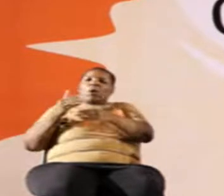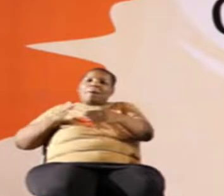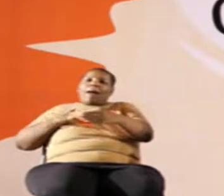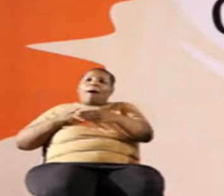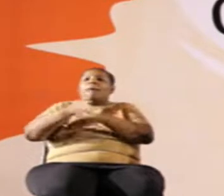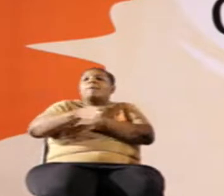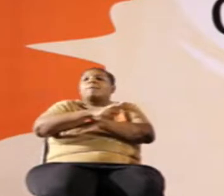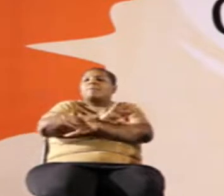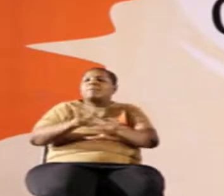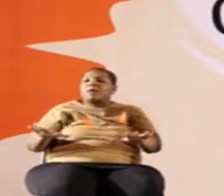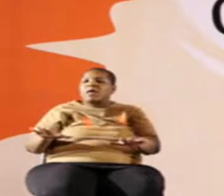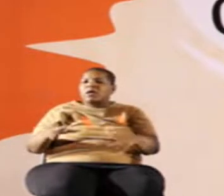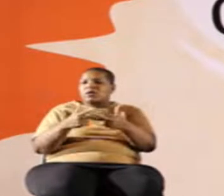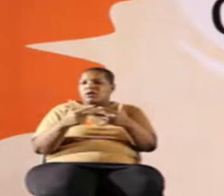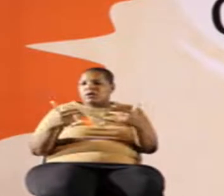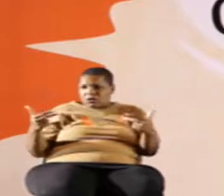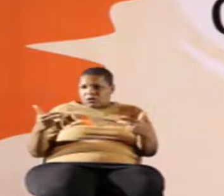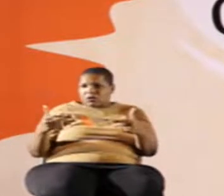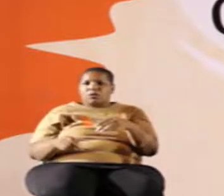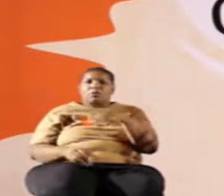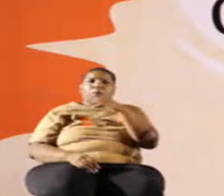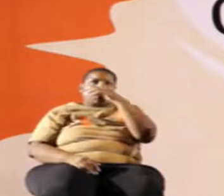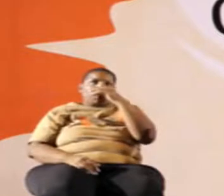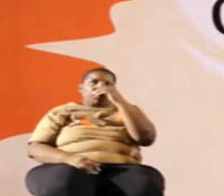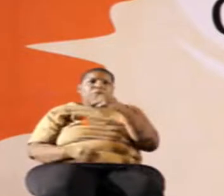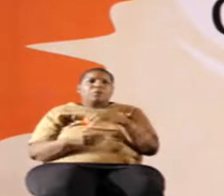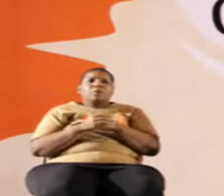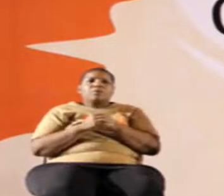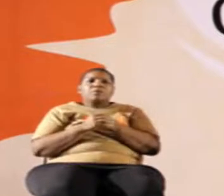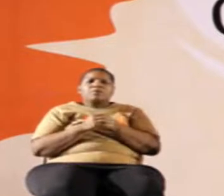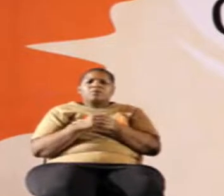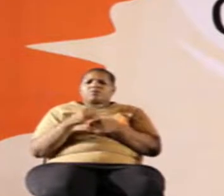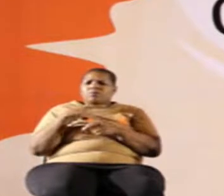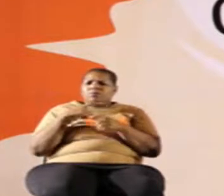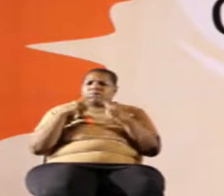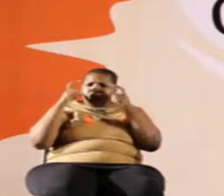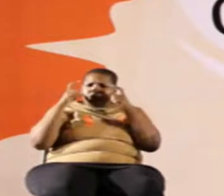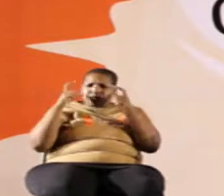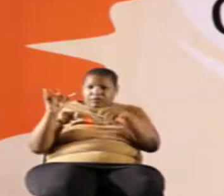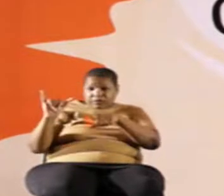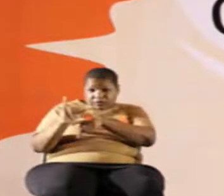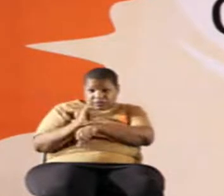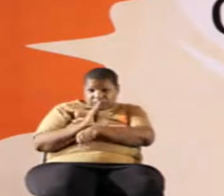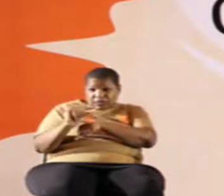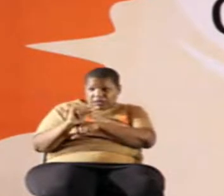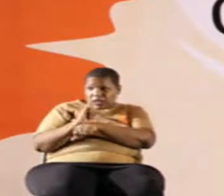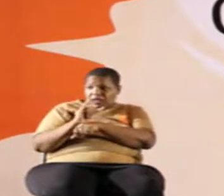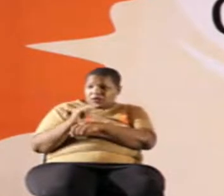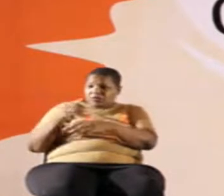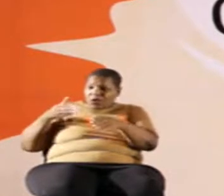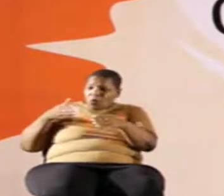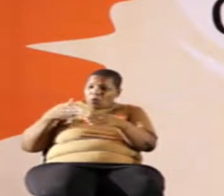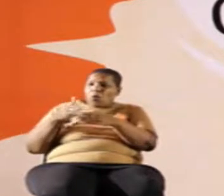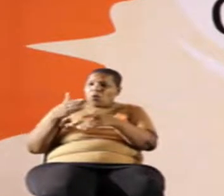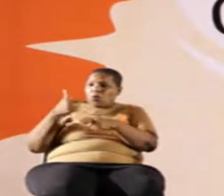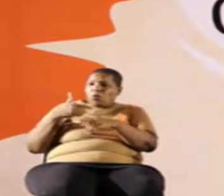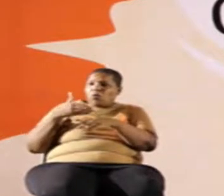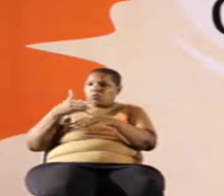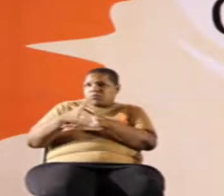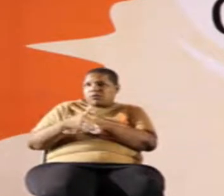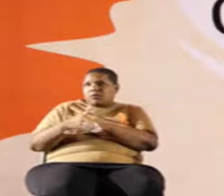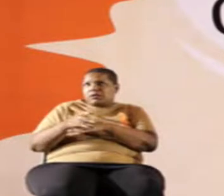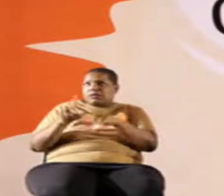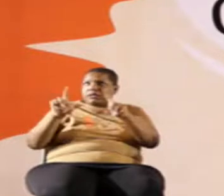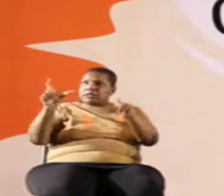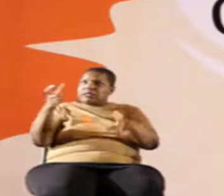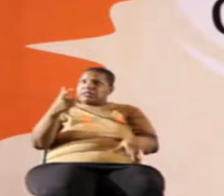né? E esse, a mim o que interessa são as estratégias para romper com isso, isso é uma frase que me pegou